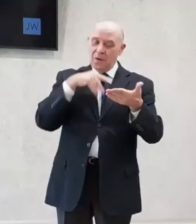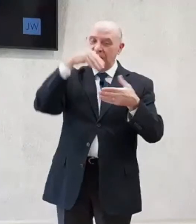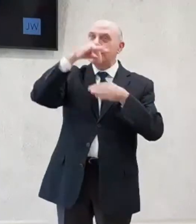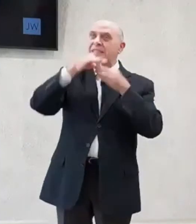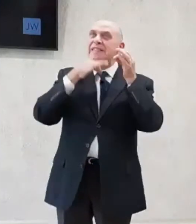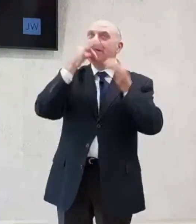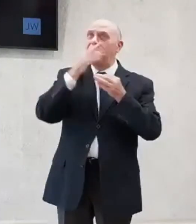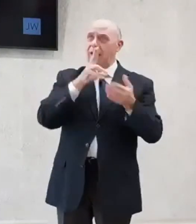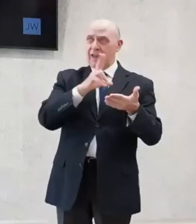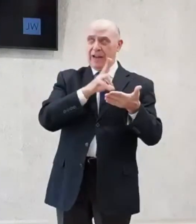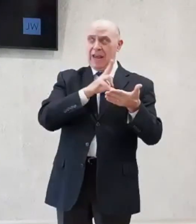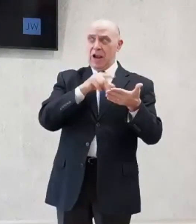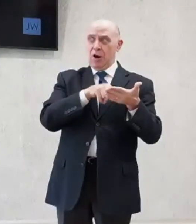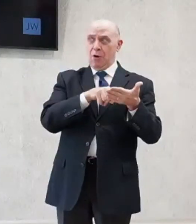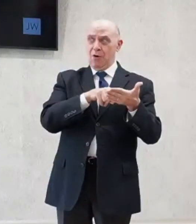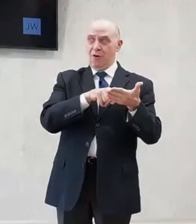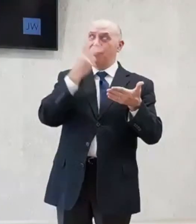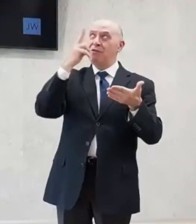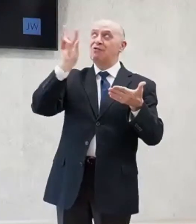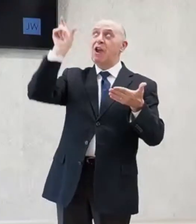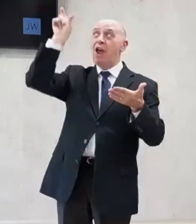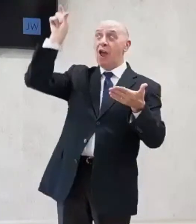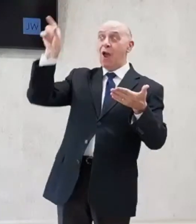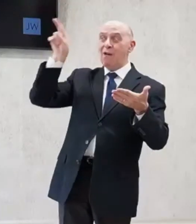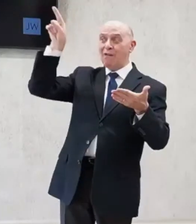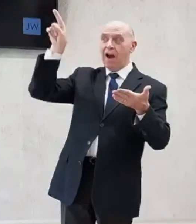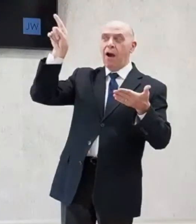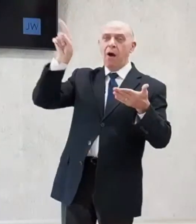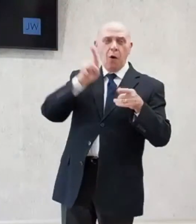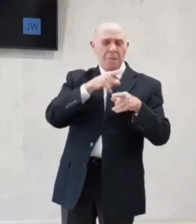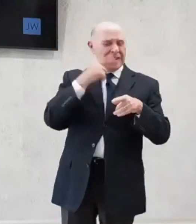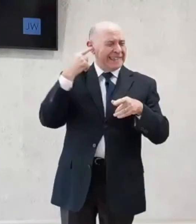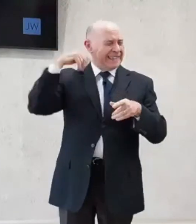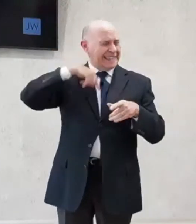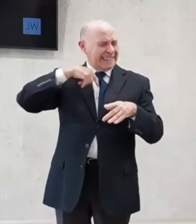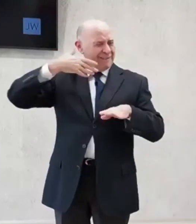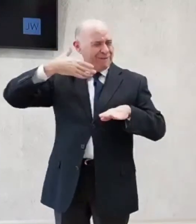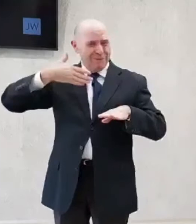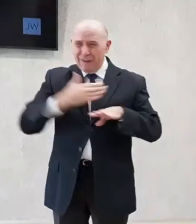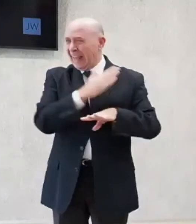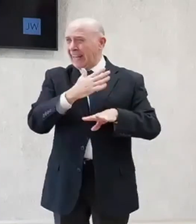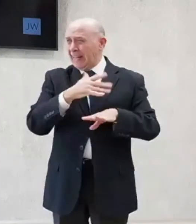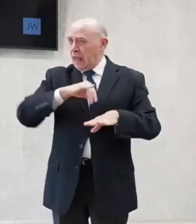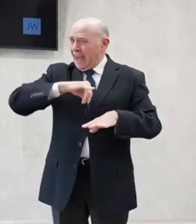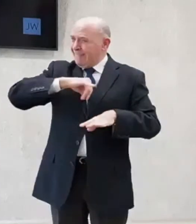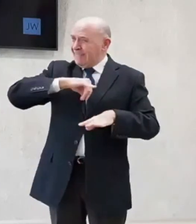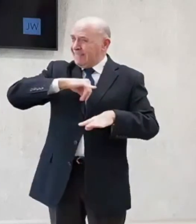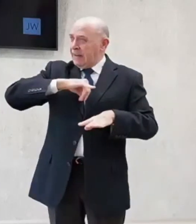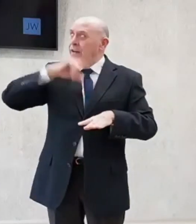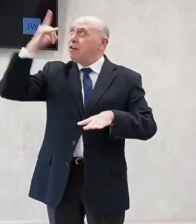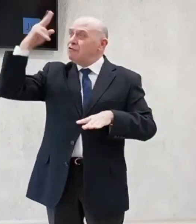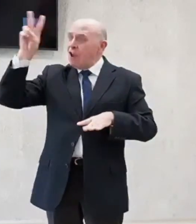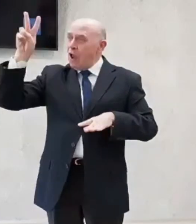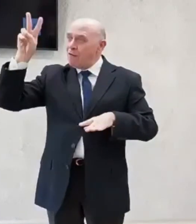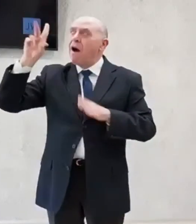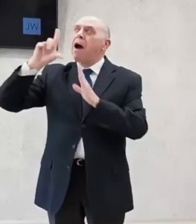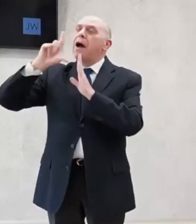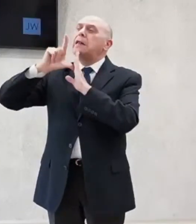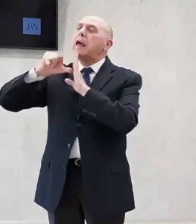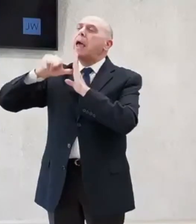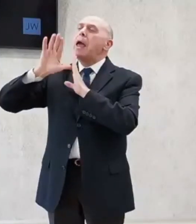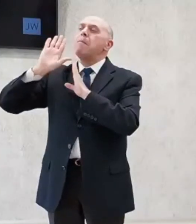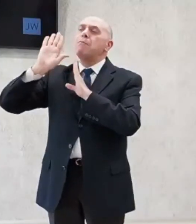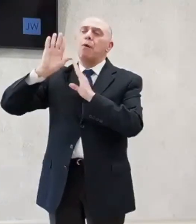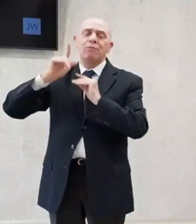quindi versetto dice che Geova fascia le nostre ferite Questo significa che si prende del tempo per aiutarci